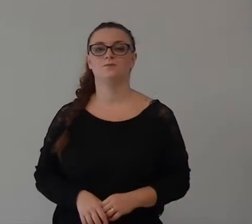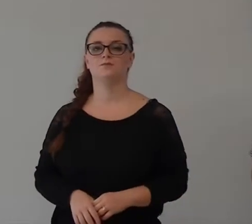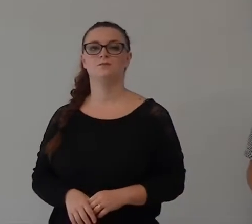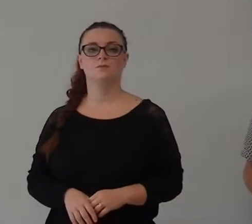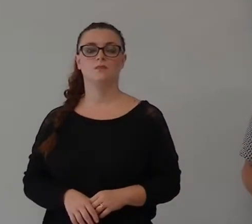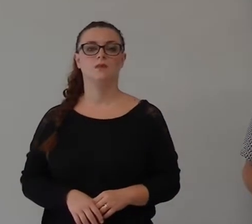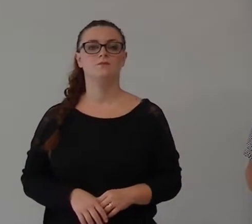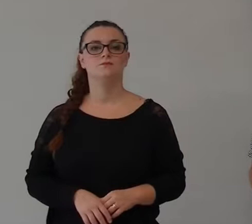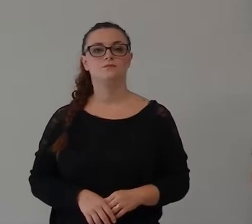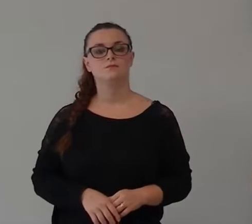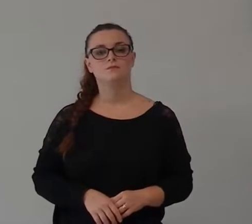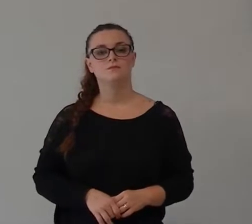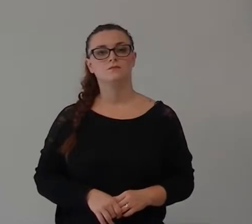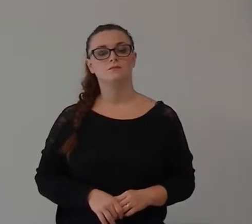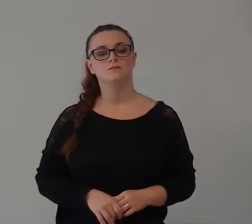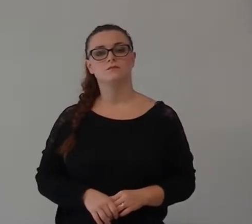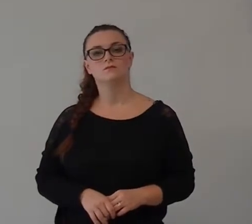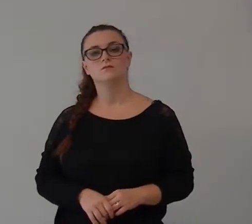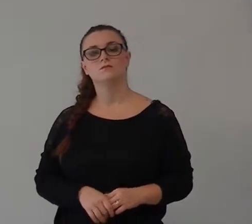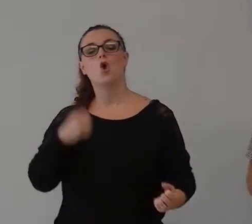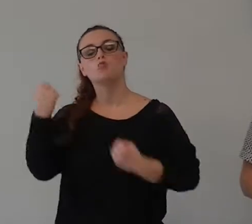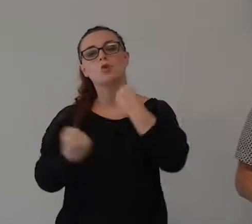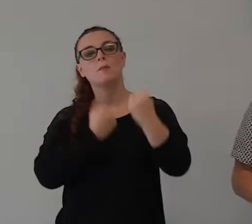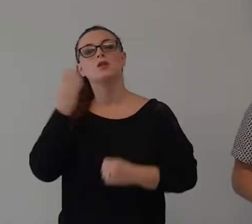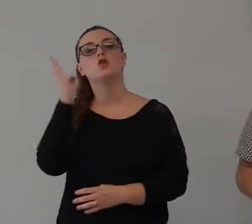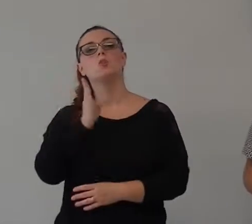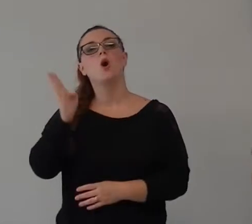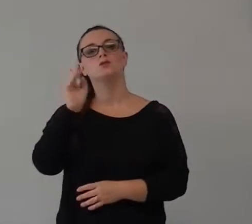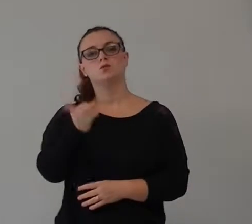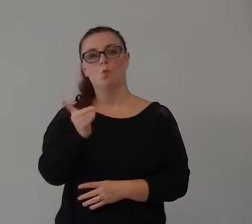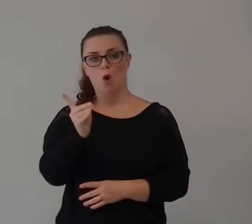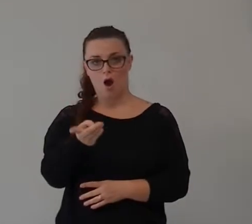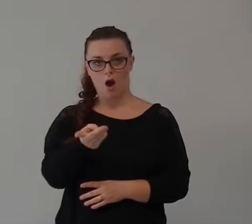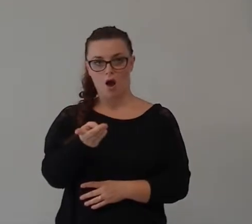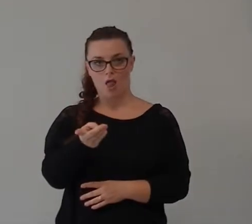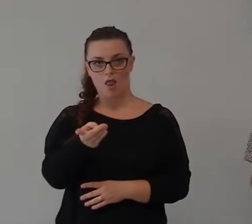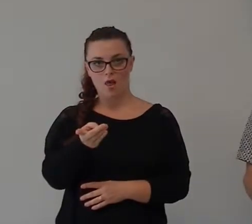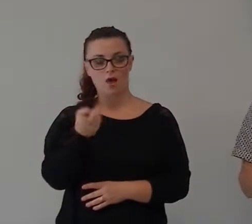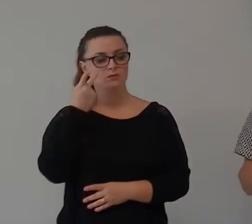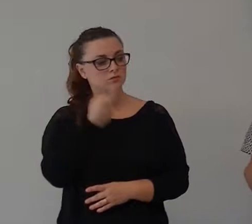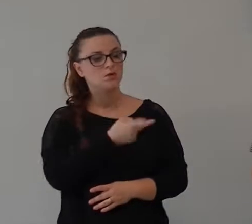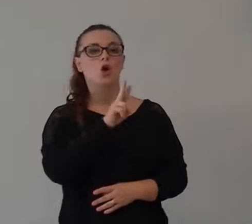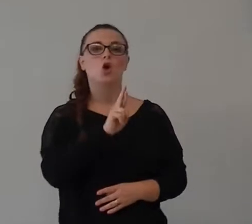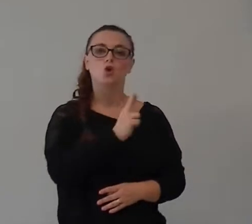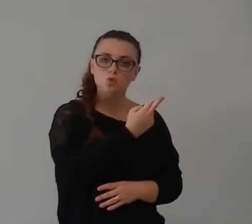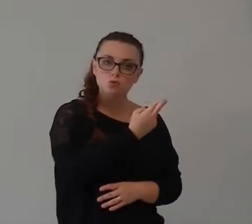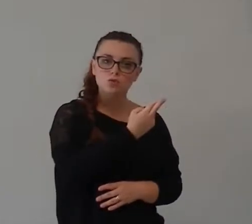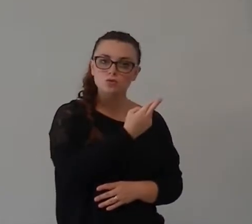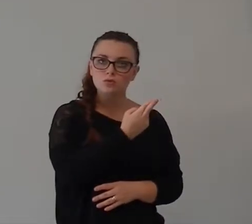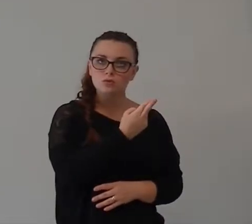Come si comporta Boaz di fronte a Ruth e di fronte a